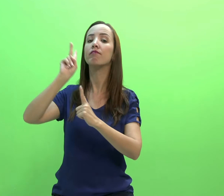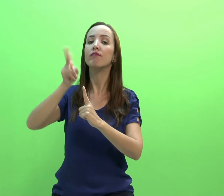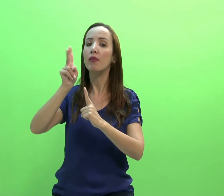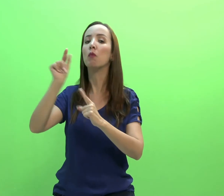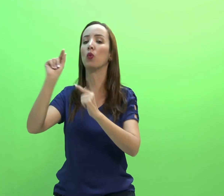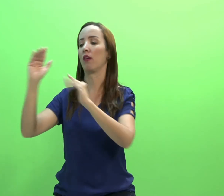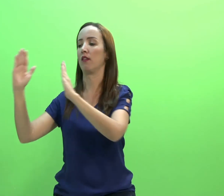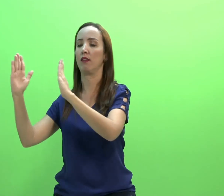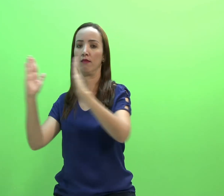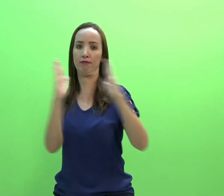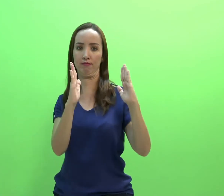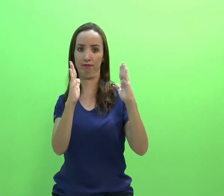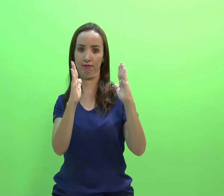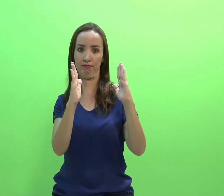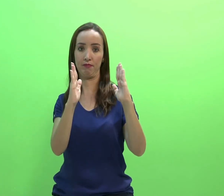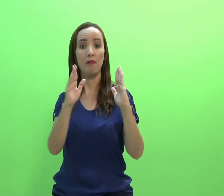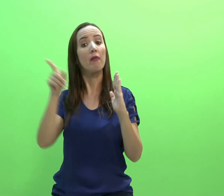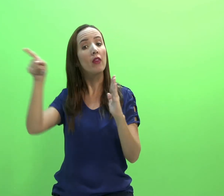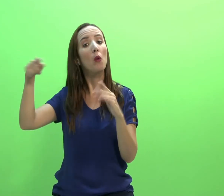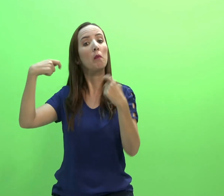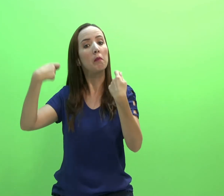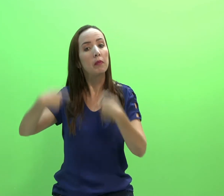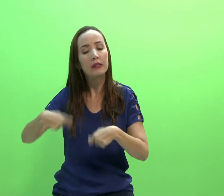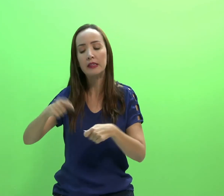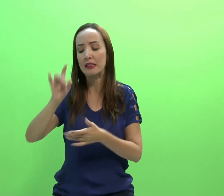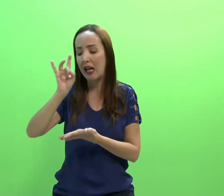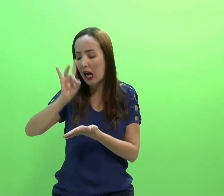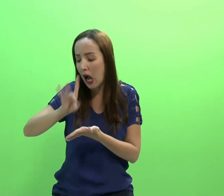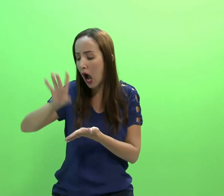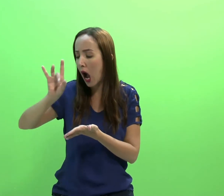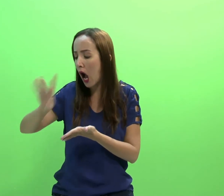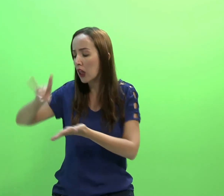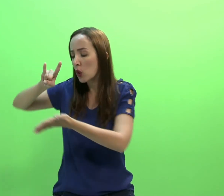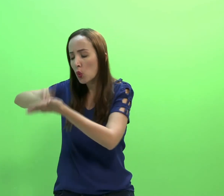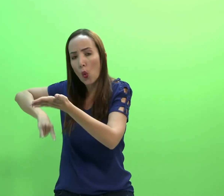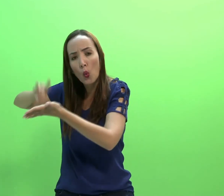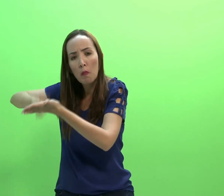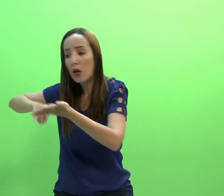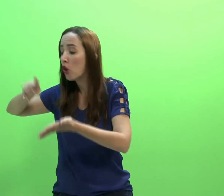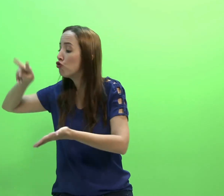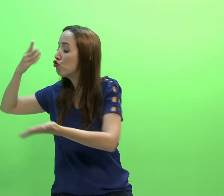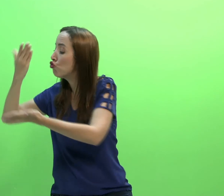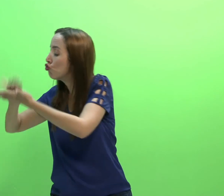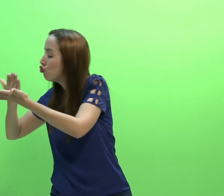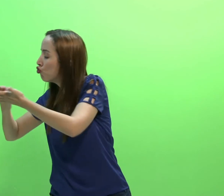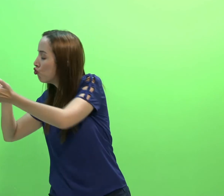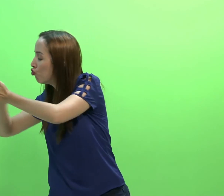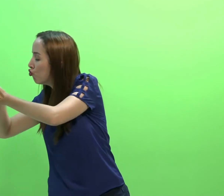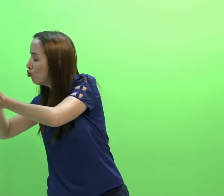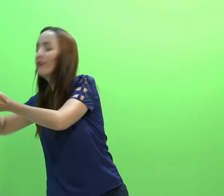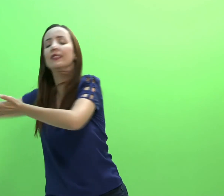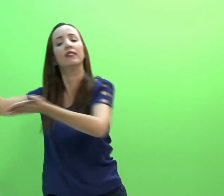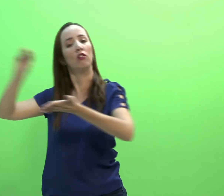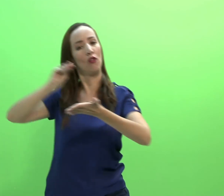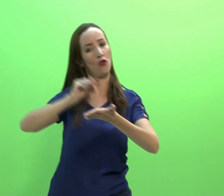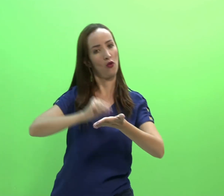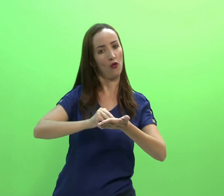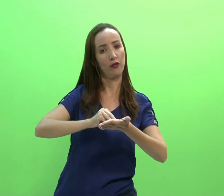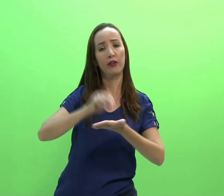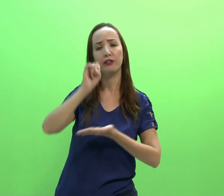ela tem esses itens, essas obrigatoriedades. Cada documento, cada pesquisa que você